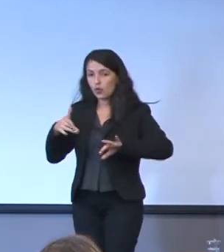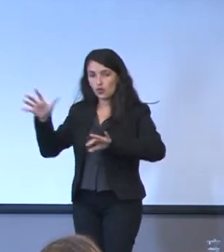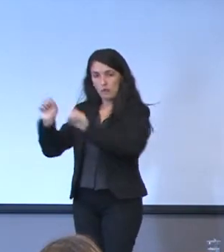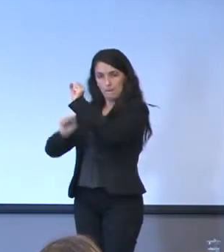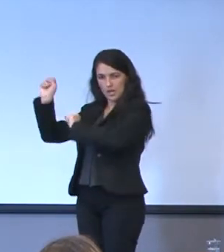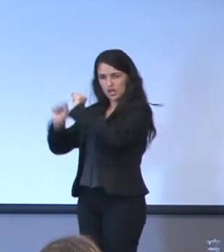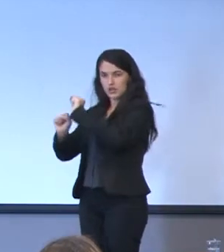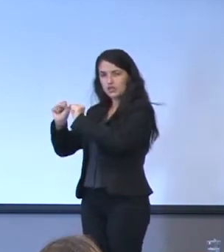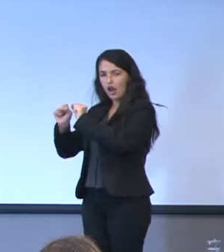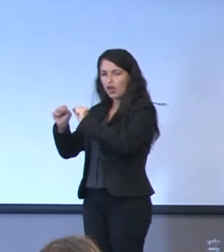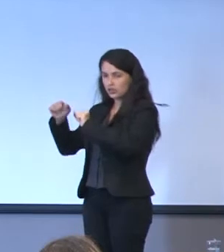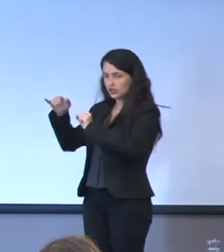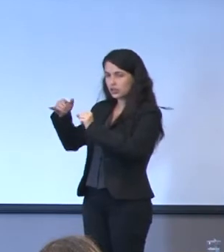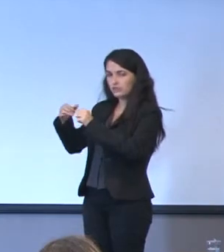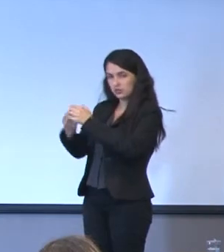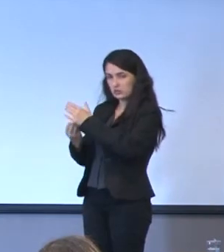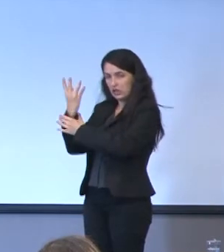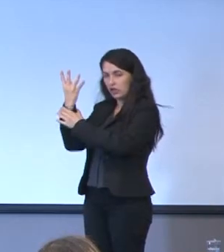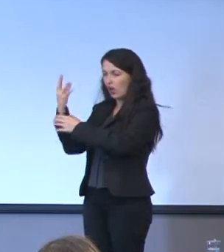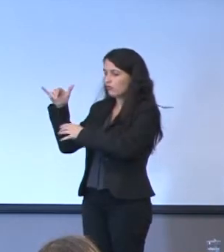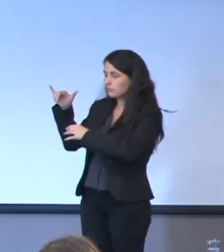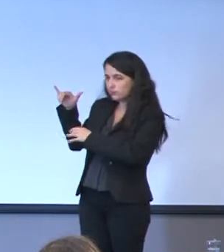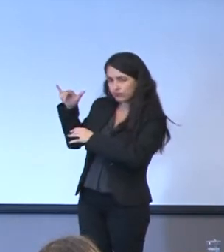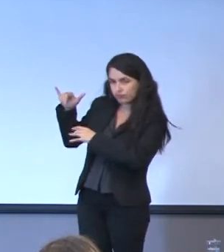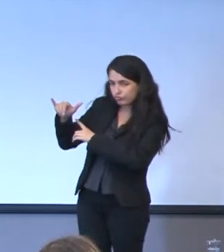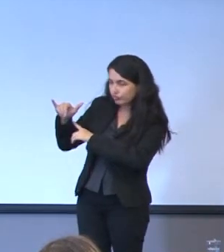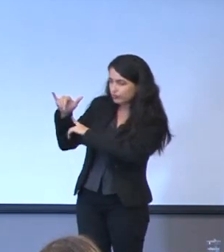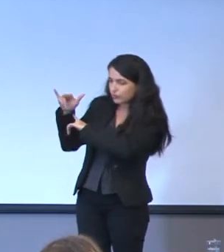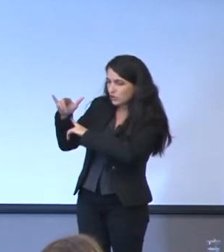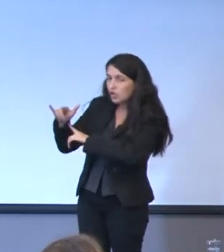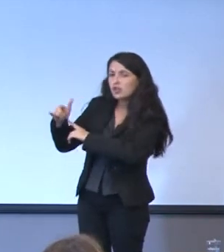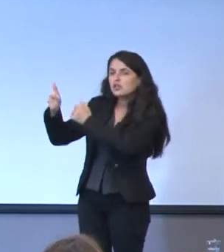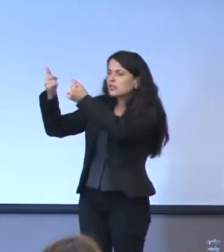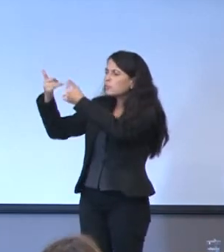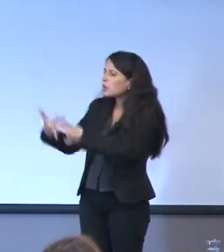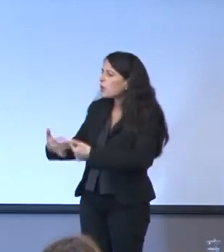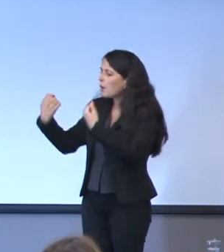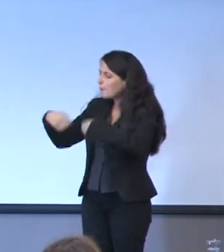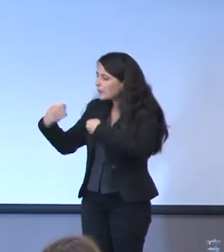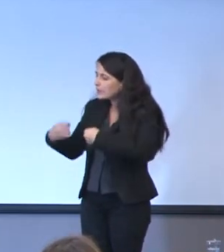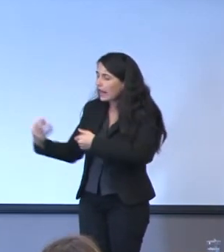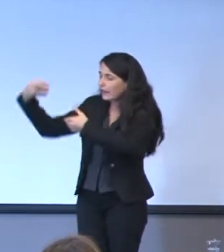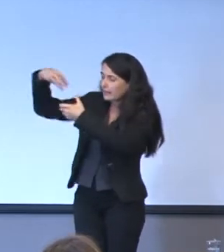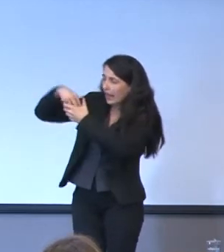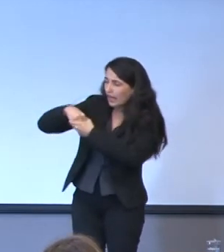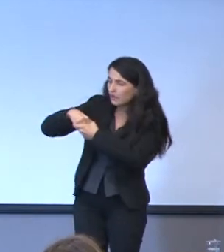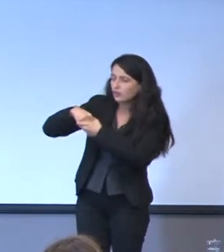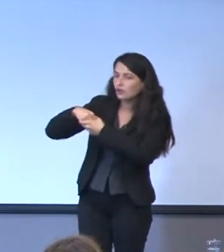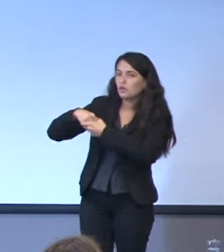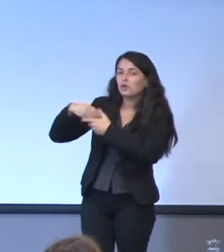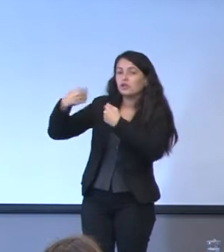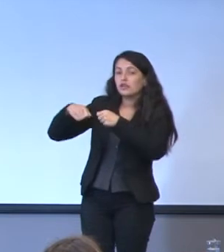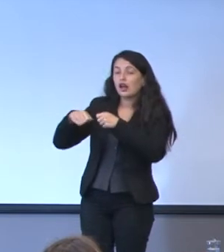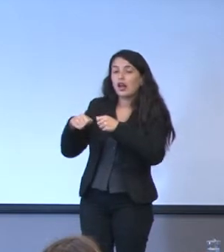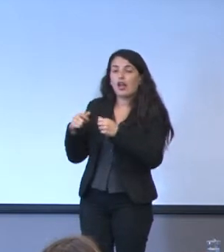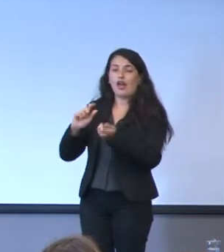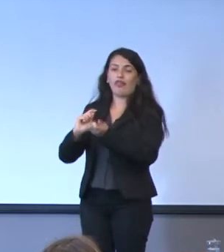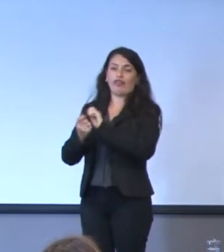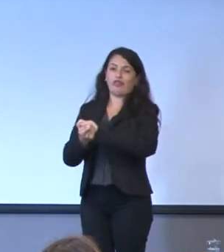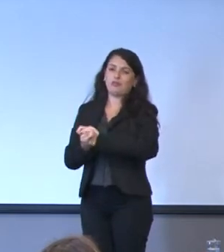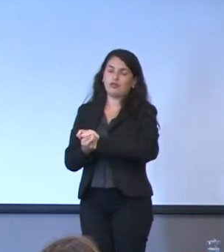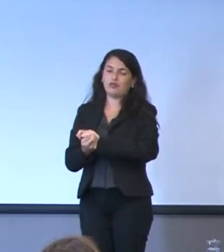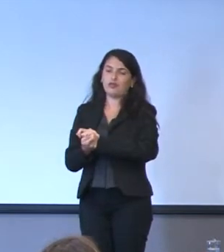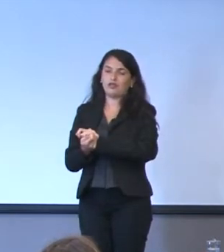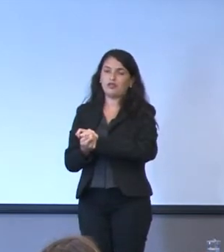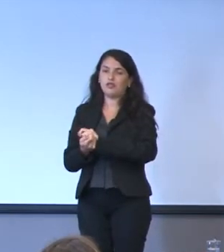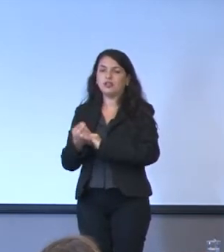aeronaves e explicaram que eles precisavam de um cockpit que fosse flexível e que